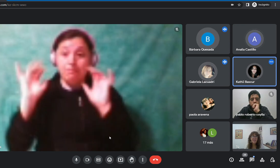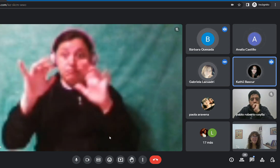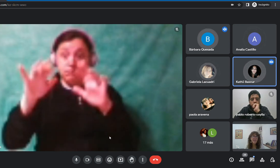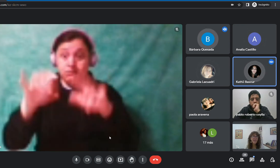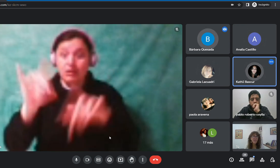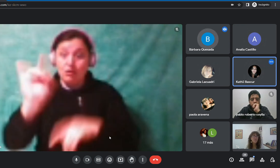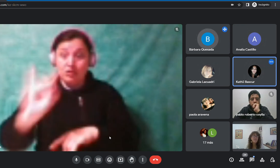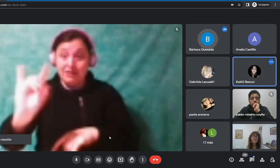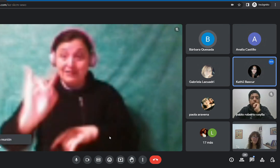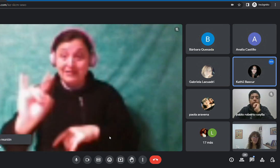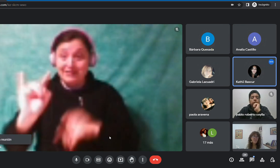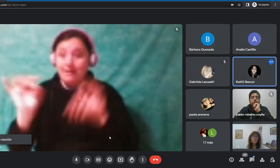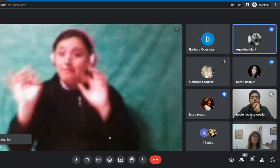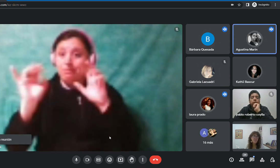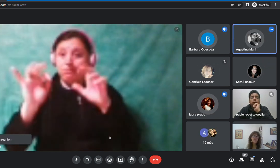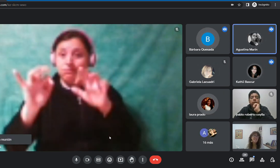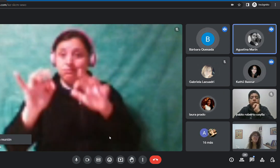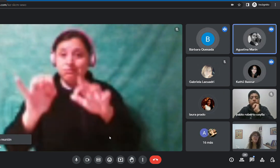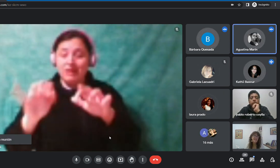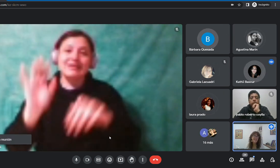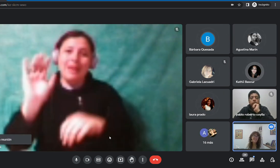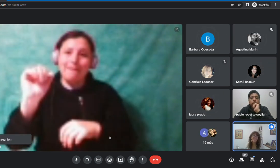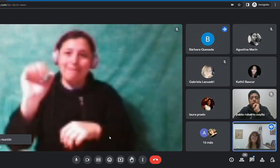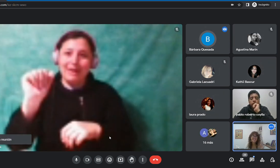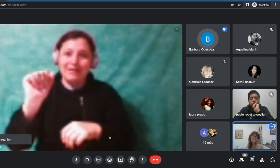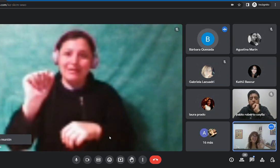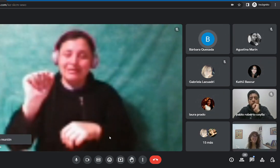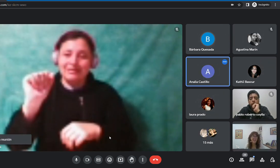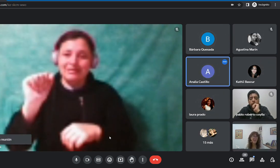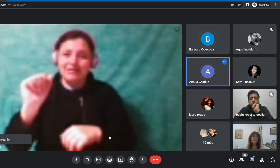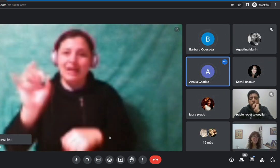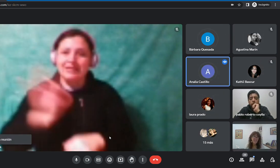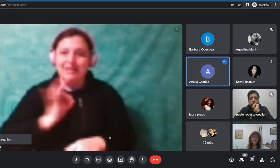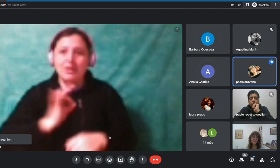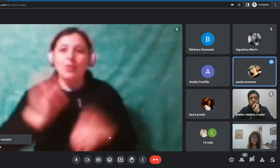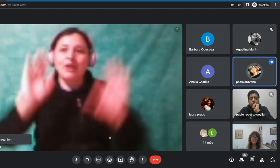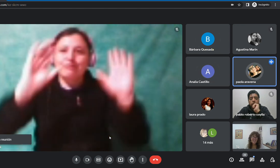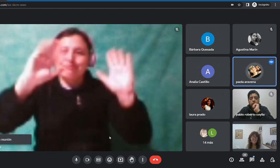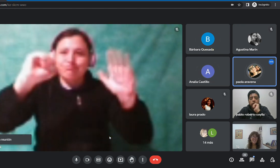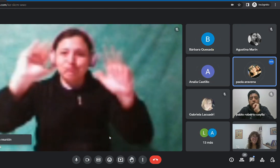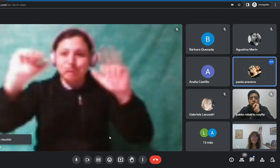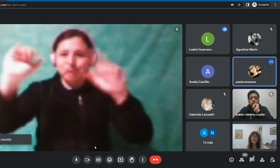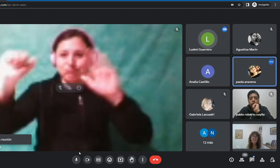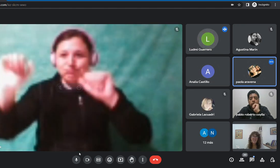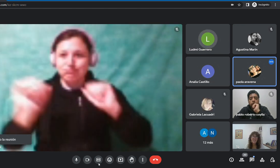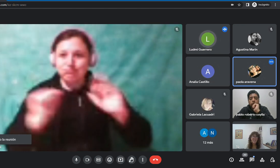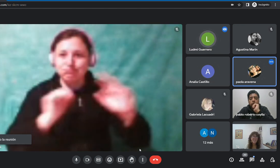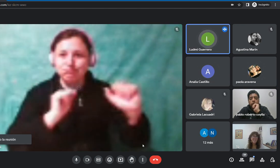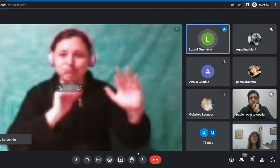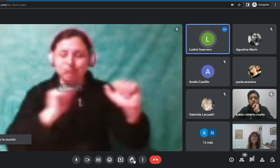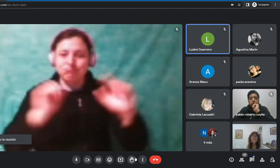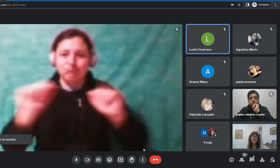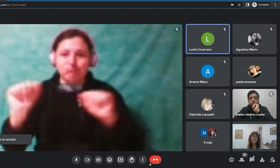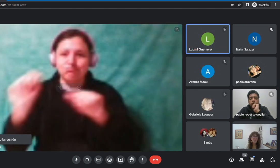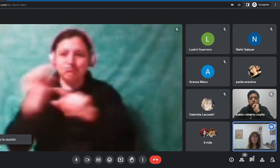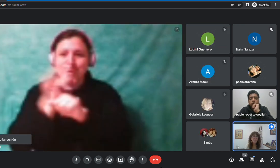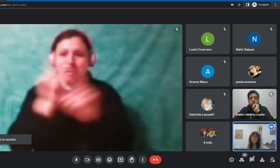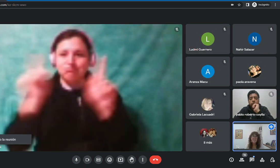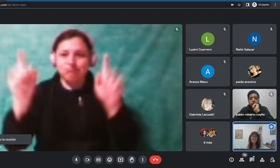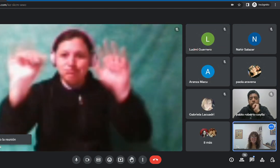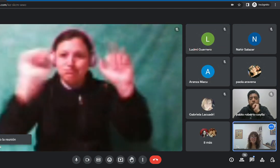Muchas gracias. Gracias. Chao, profe. Chao, chao. Chao, chao, chao, chao, chao, chao, chao, profe. Chao, chao, profe. Chao, chao, nos